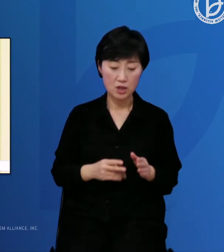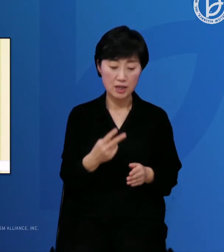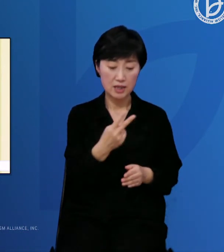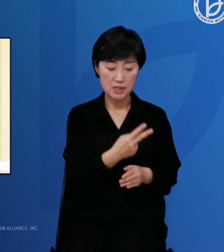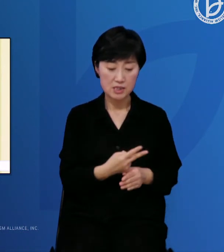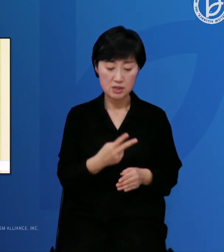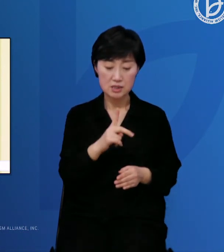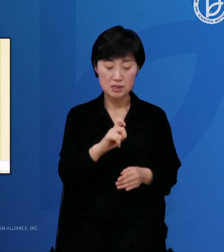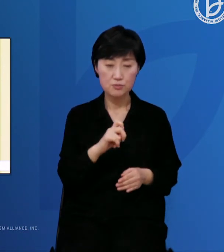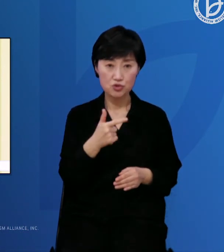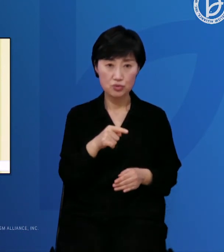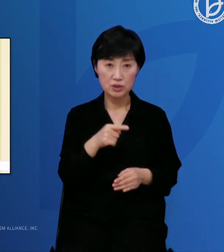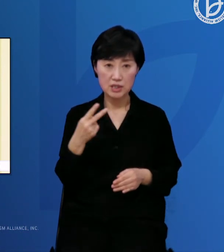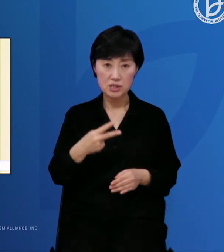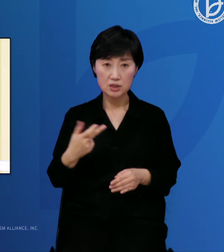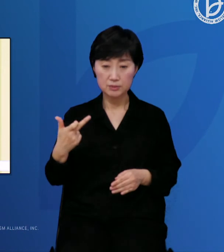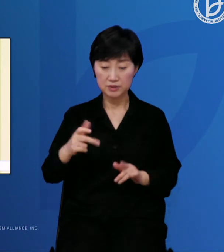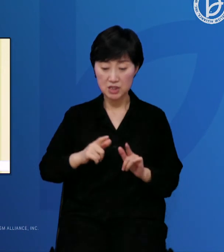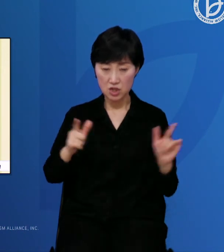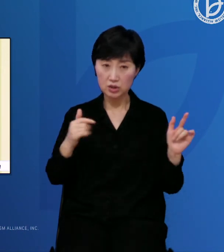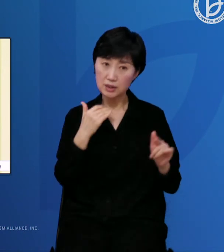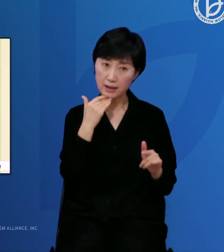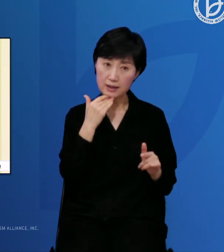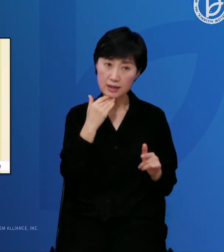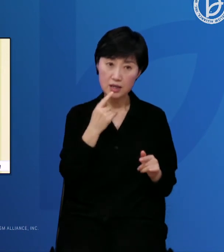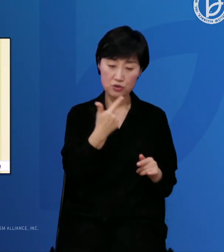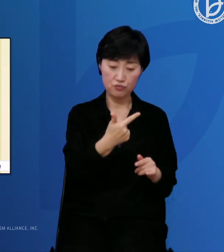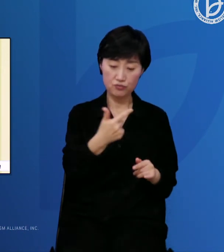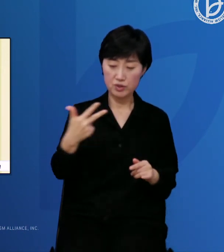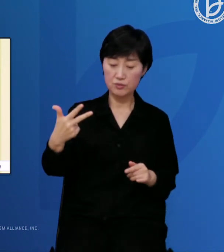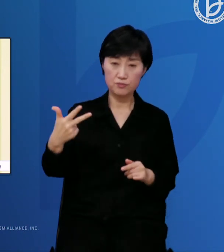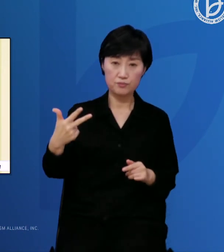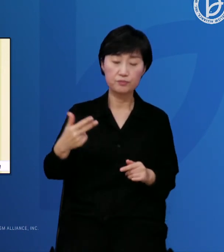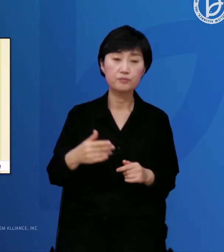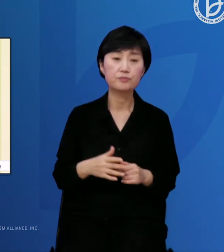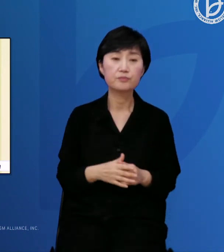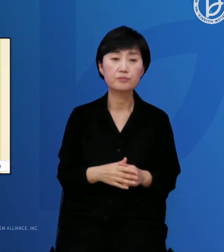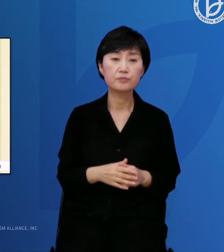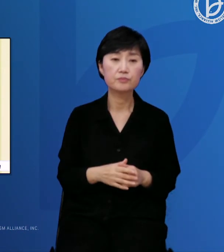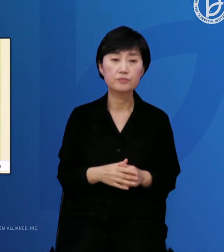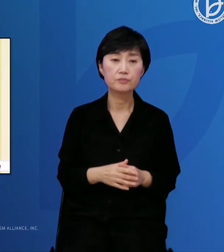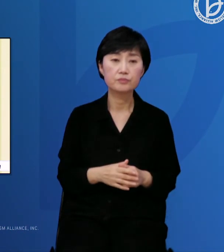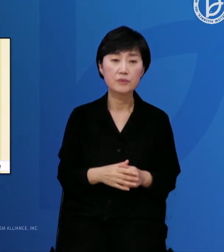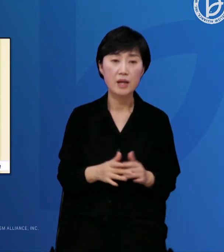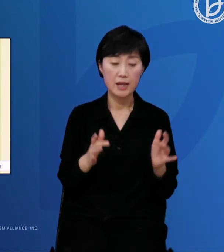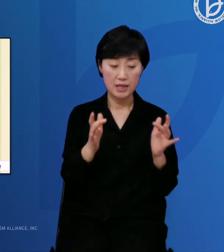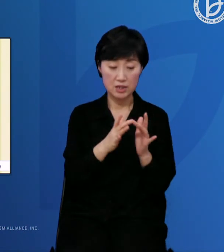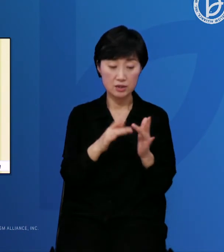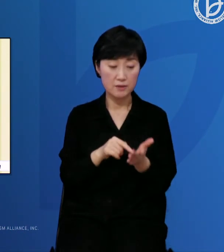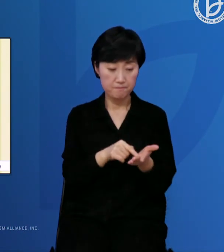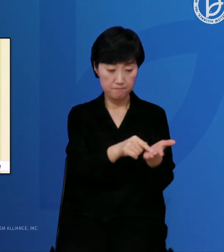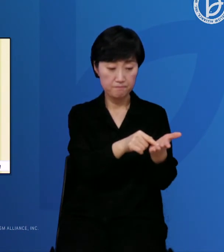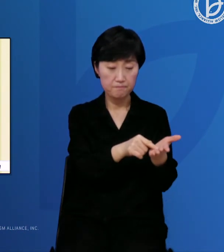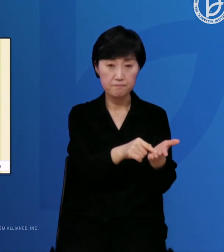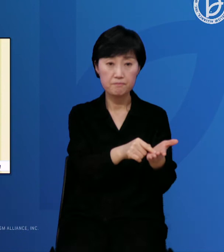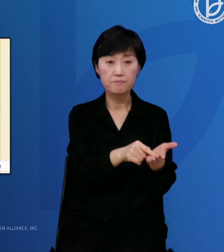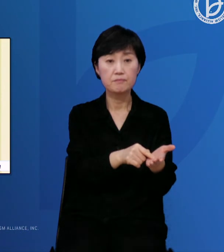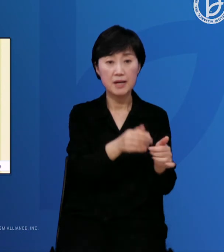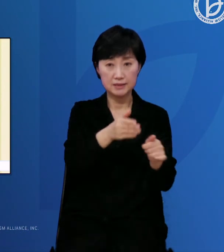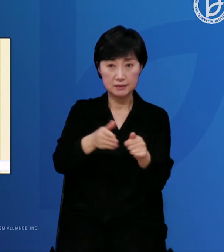2022년에 6세와 7세가 되는 2016년생, 2017년생이며 emsremnant.com에서